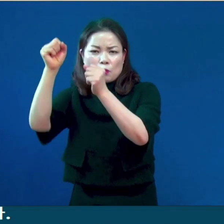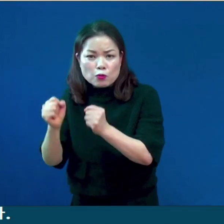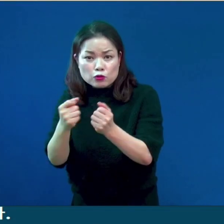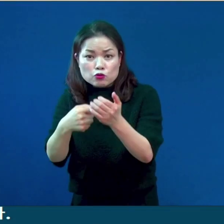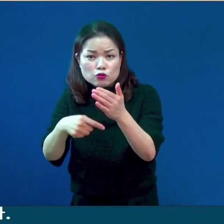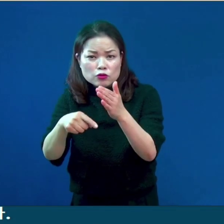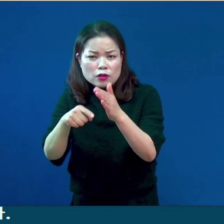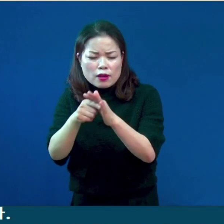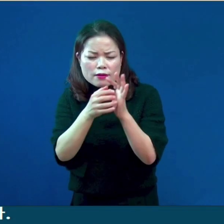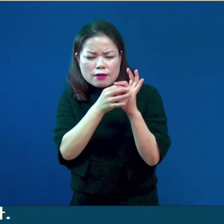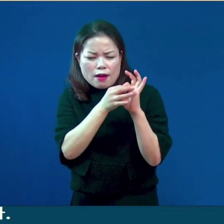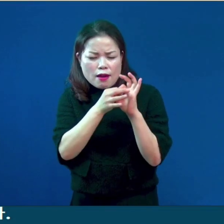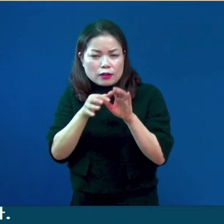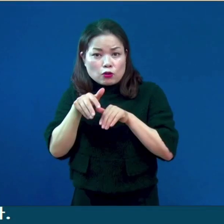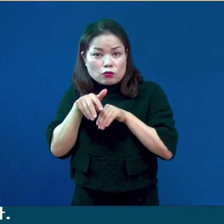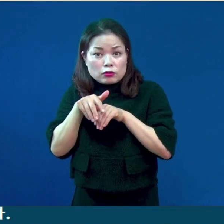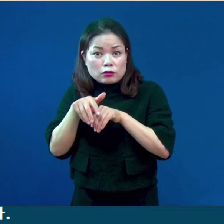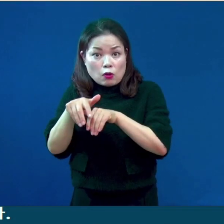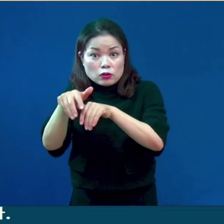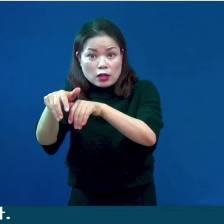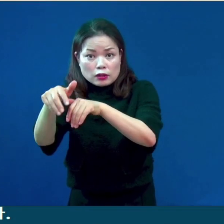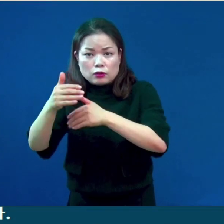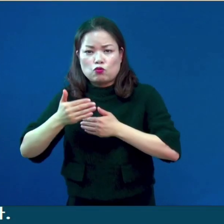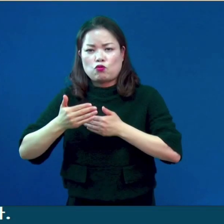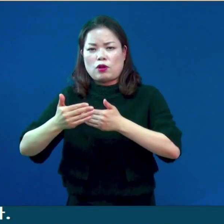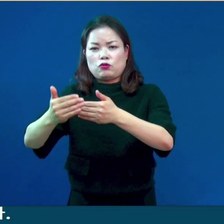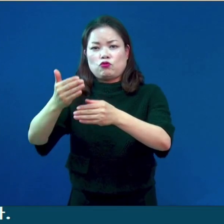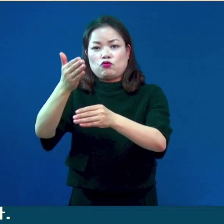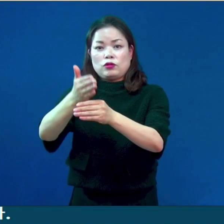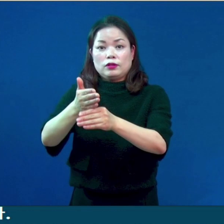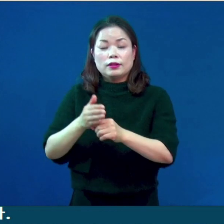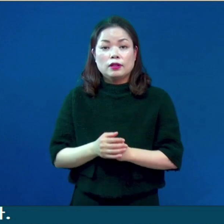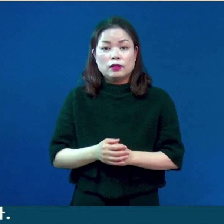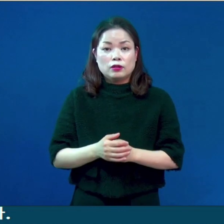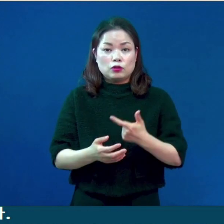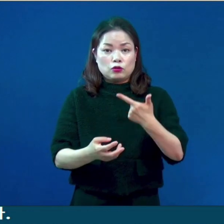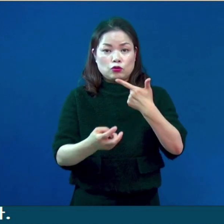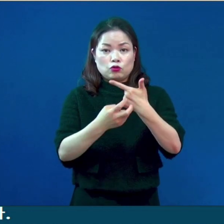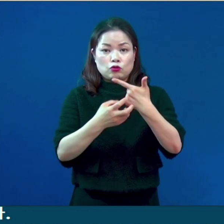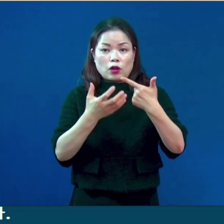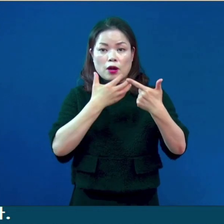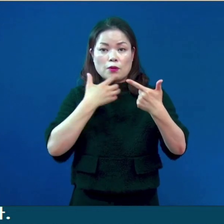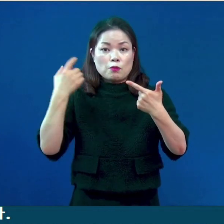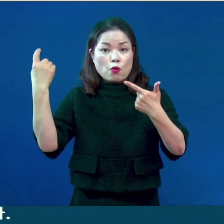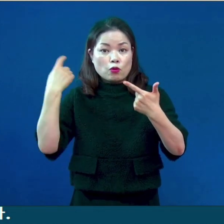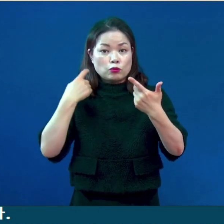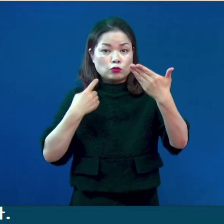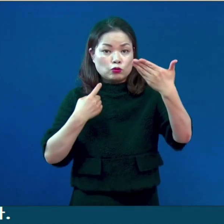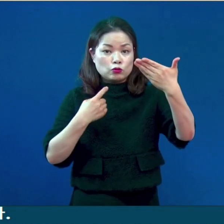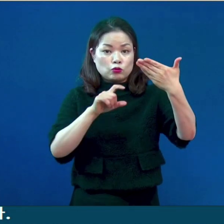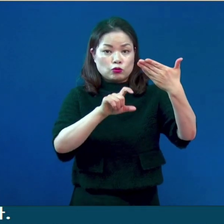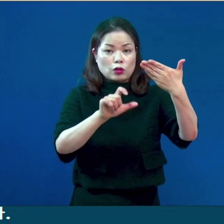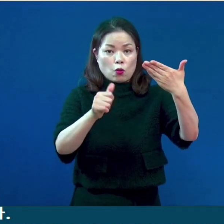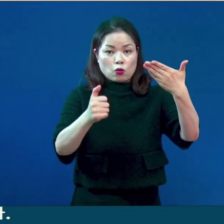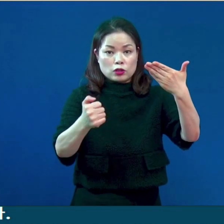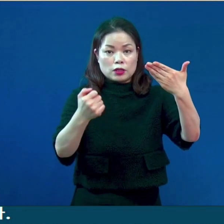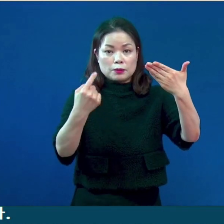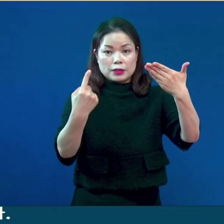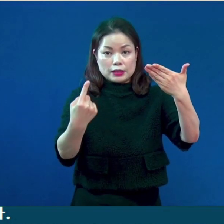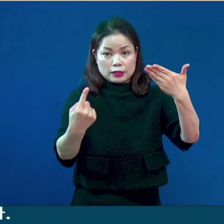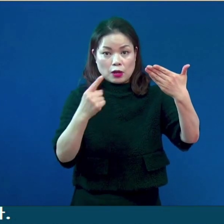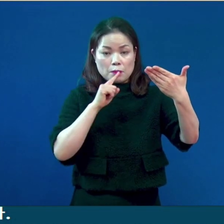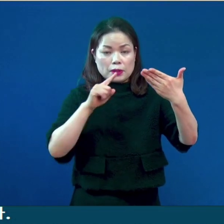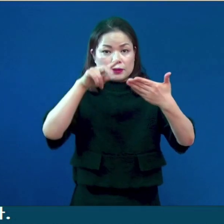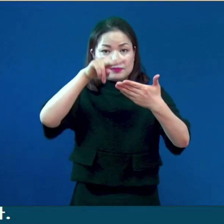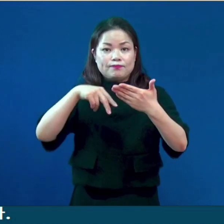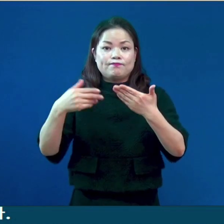계속적으로 전진하는 그런 과정이었습니다. 누가복음 9장 51절 말씀, 누가복음 9장 51절 말씀